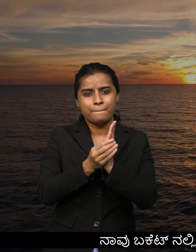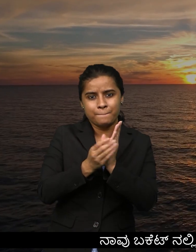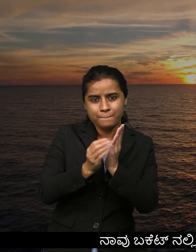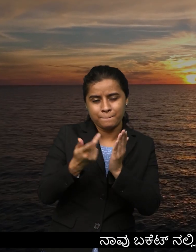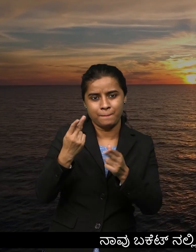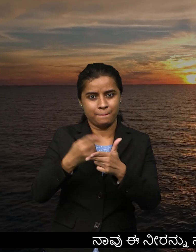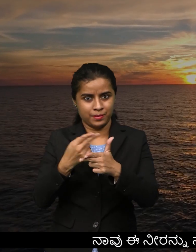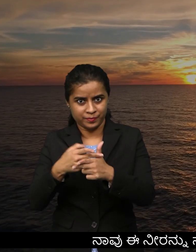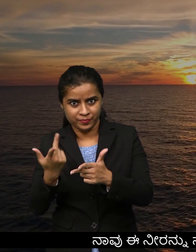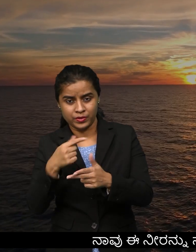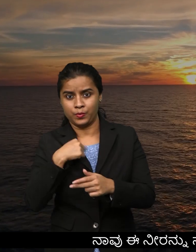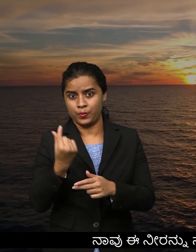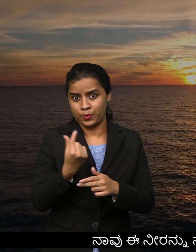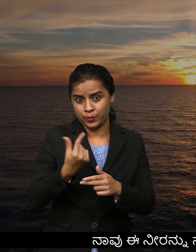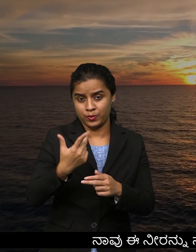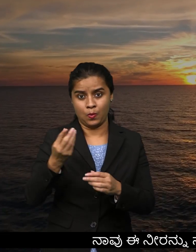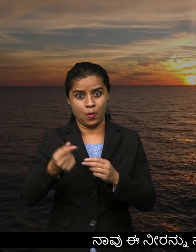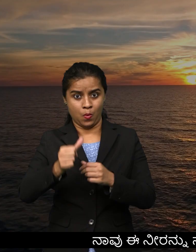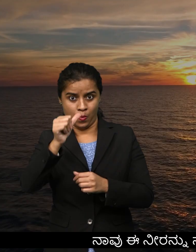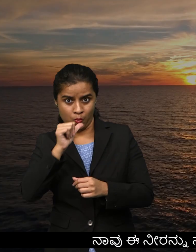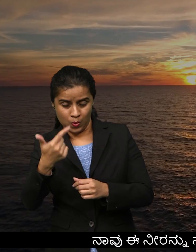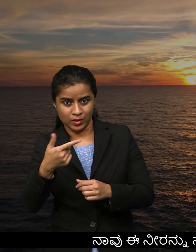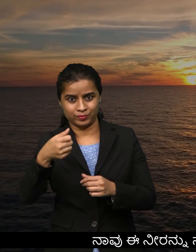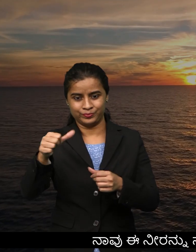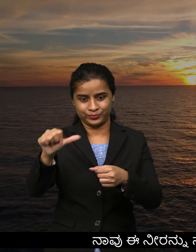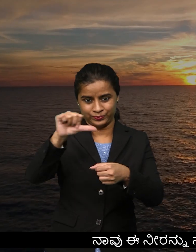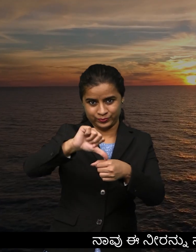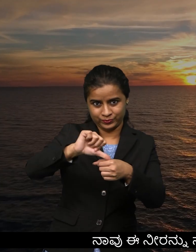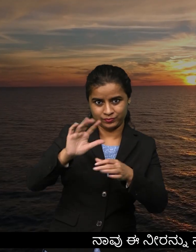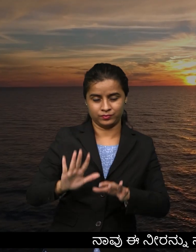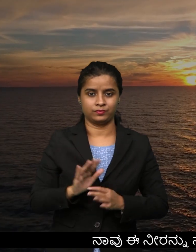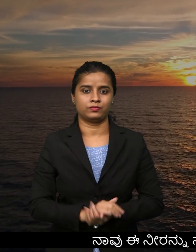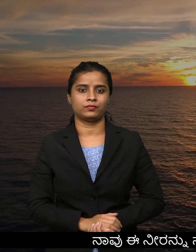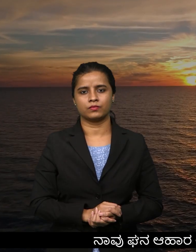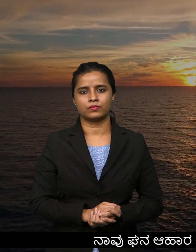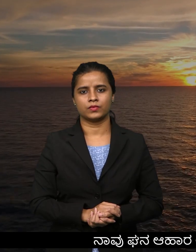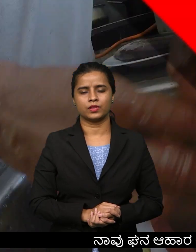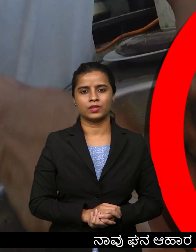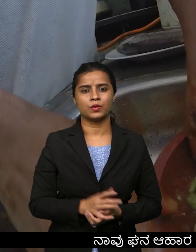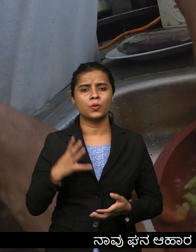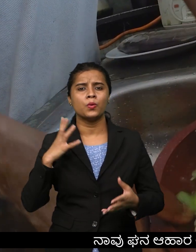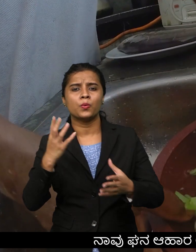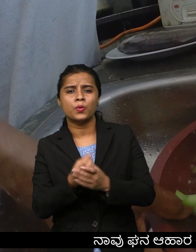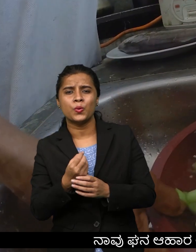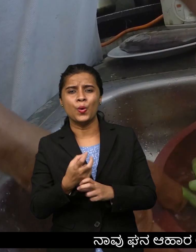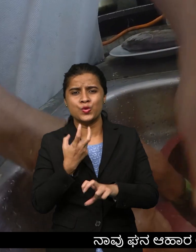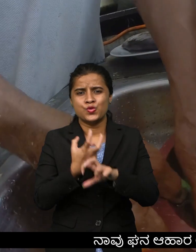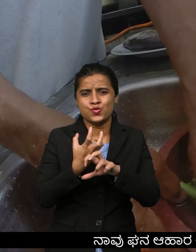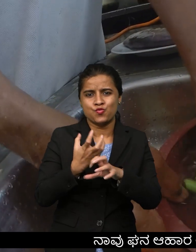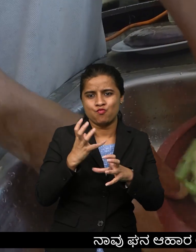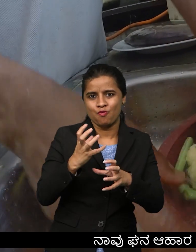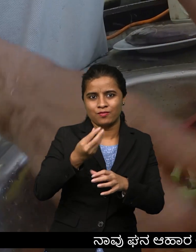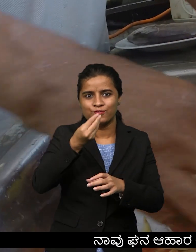ಸಂಗ್ರಹಿಸಬಹುದು ಮತ್ತು ನಾವು ಈ ನೀರನ್ನು ನಮ್ಮ ಜಾನುವಾರುಗಳಿಗೆ ಬಳಸುತ್ತೇವೆ. ನಾವು ಘನ